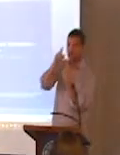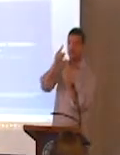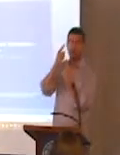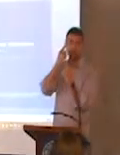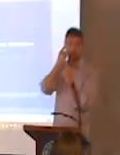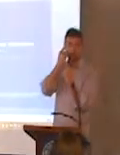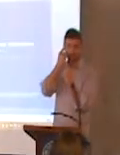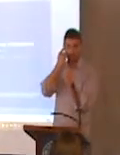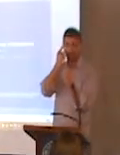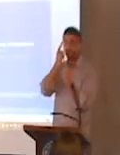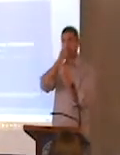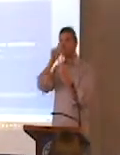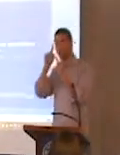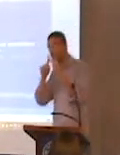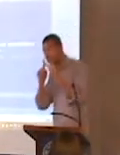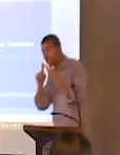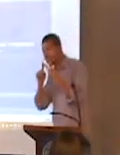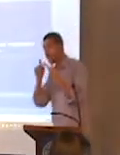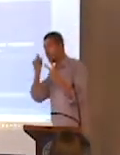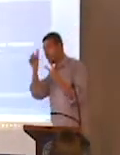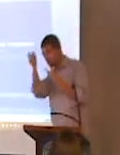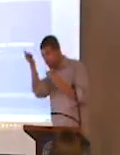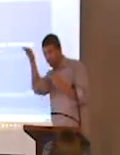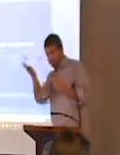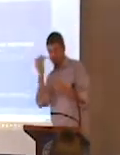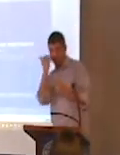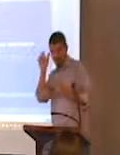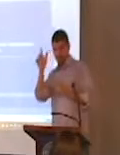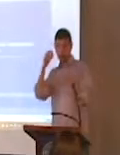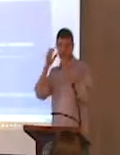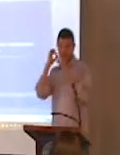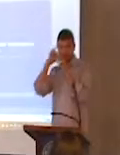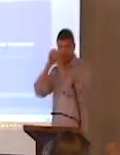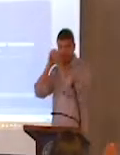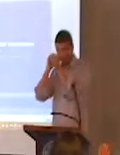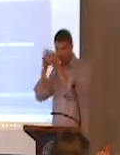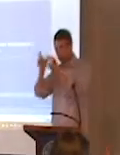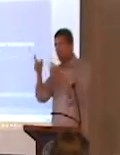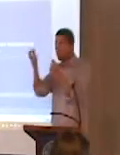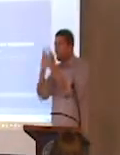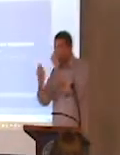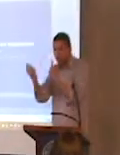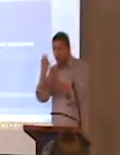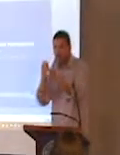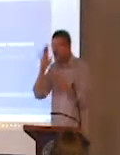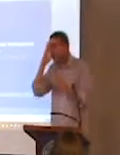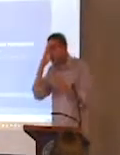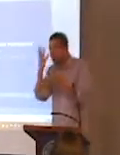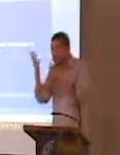llevar continuar con las preguntas, las respuestas que tenemos acerca de las dos